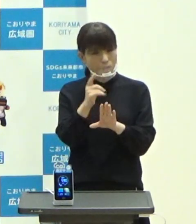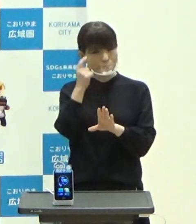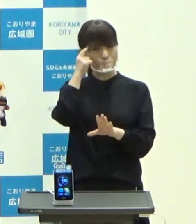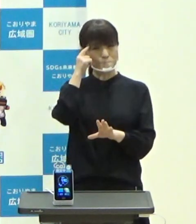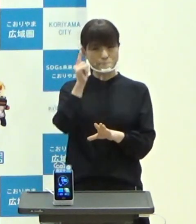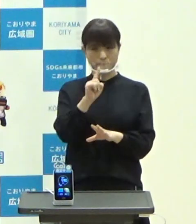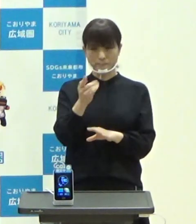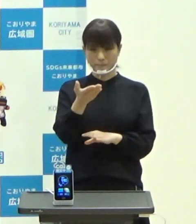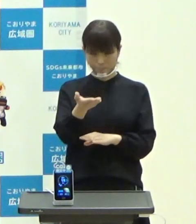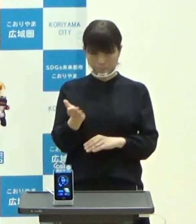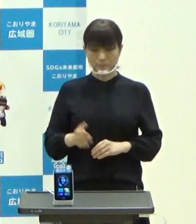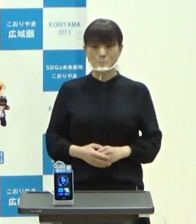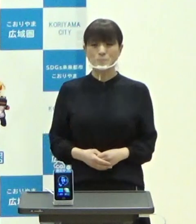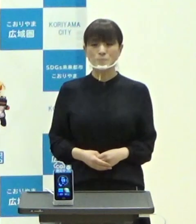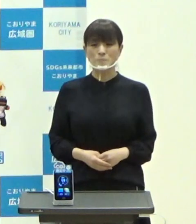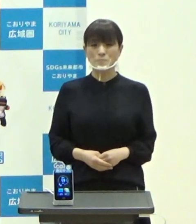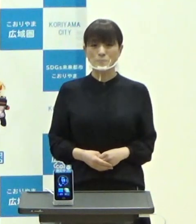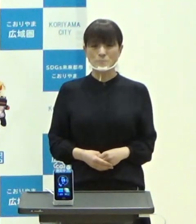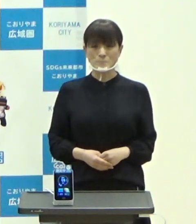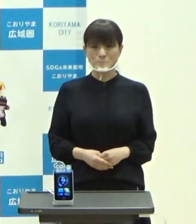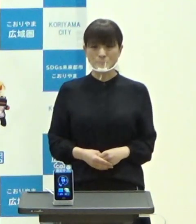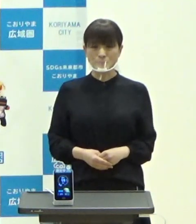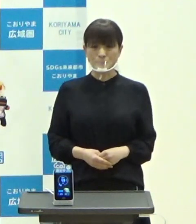識されていますでしょうか。